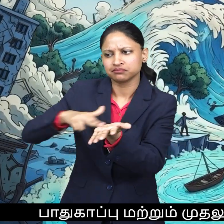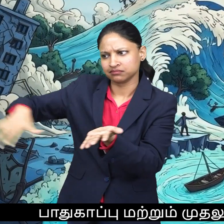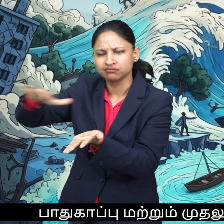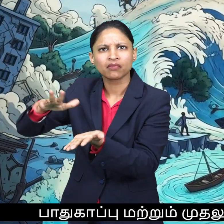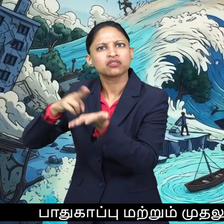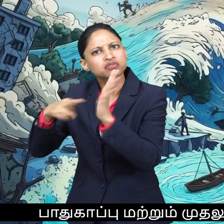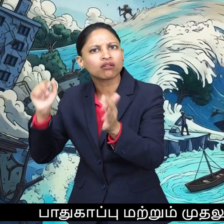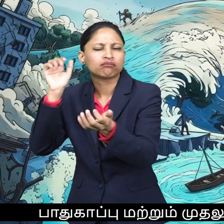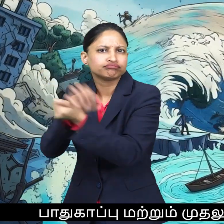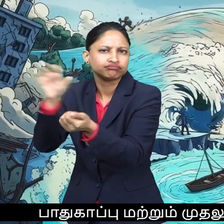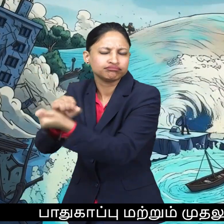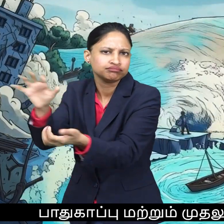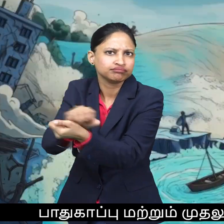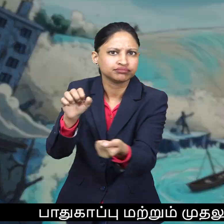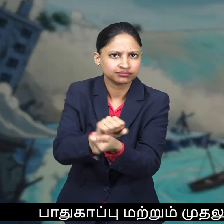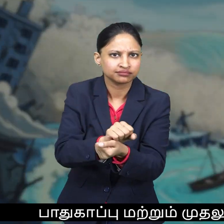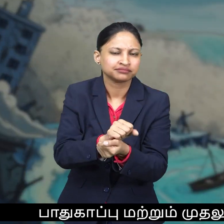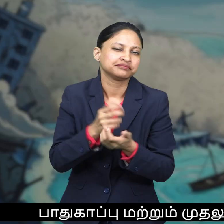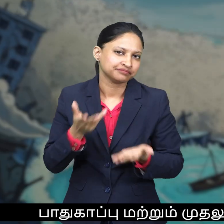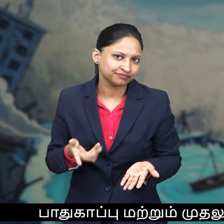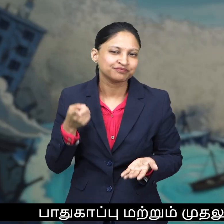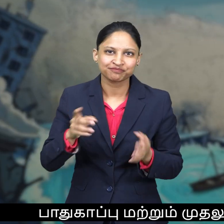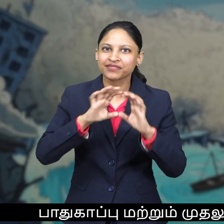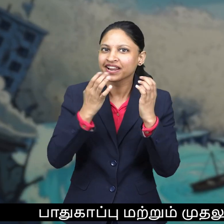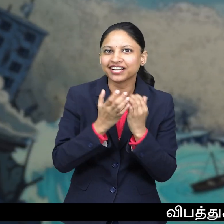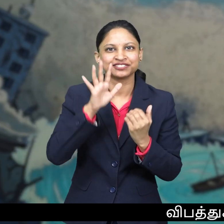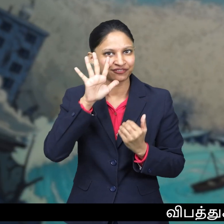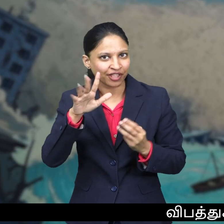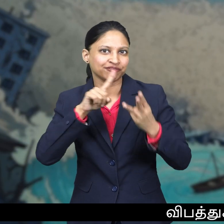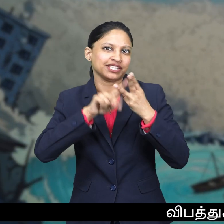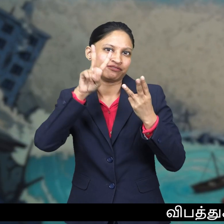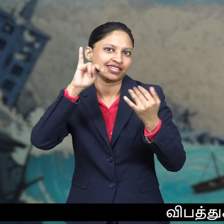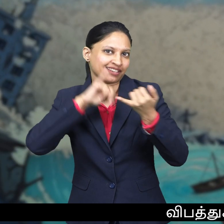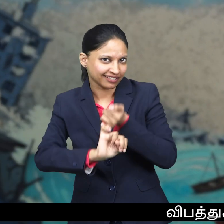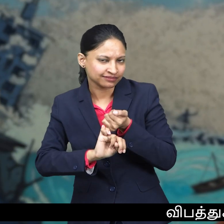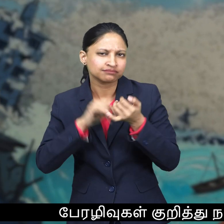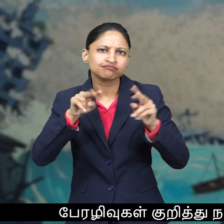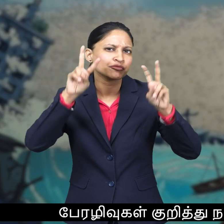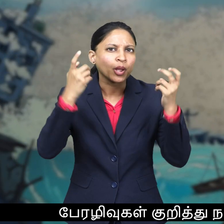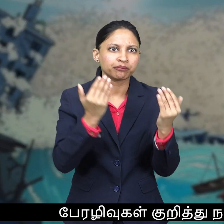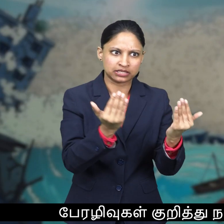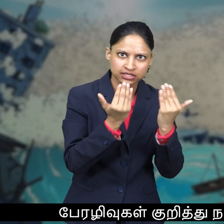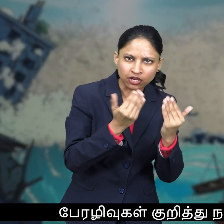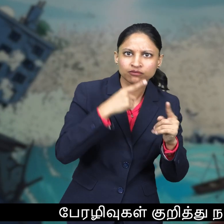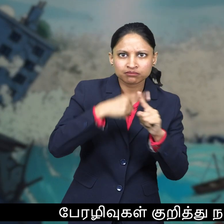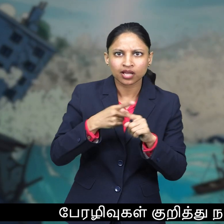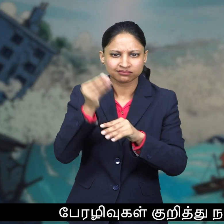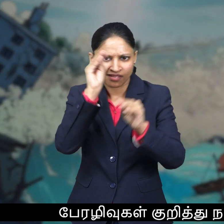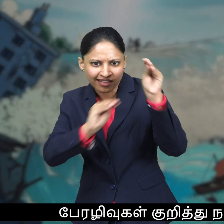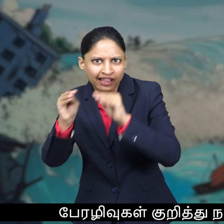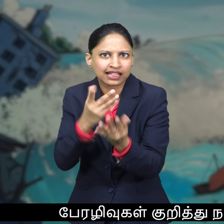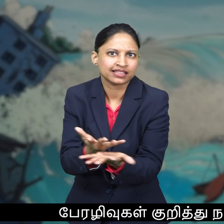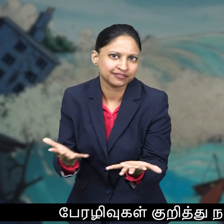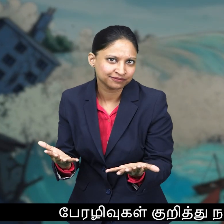அறிவியலில் பாதுகாப்பு மற்றும் முதலுதவி என்ற தலைப்பிலிருந்து இயற்கை விபத்துகள் மற்றும் இயற்கை